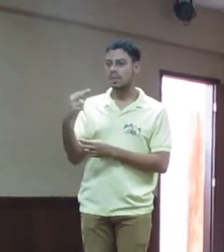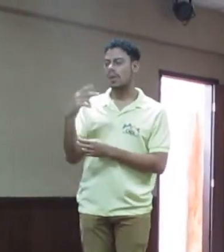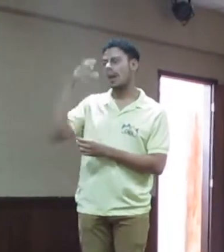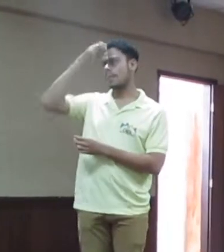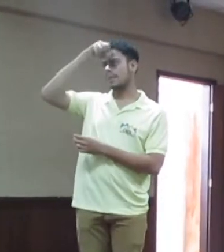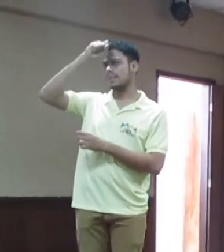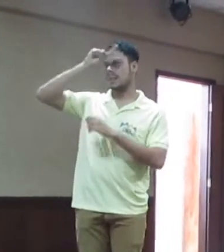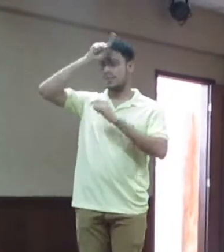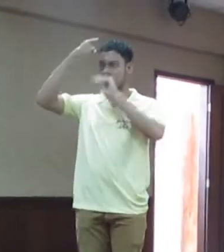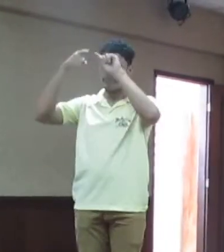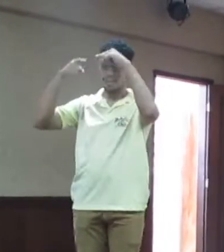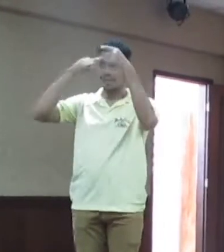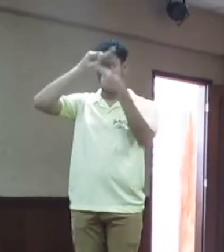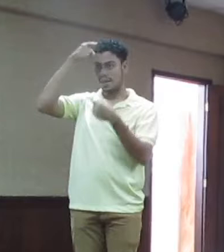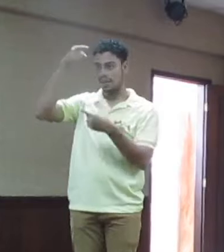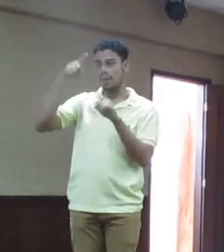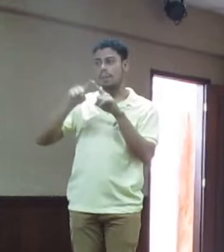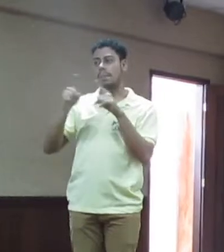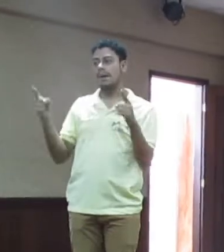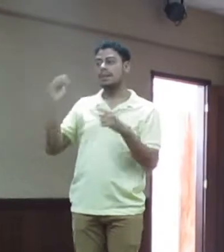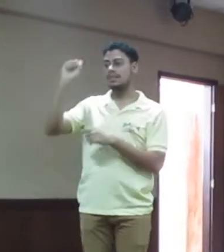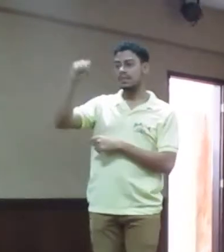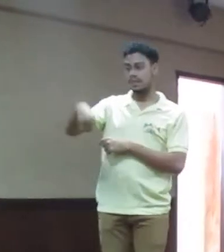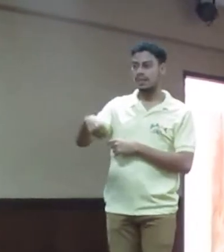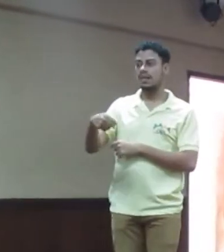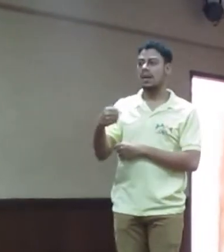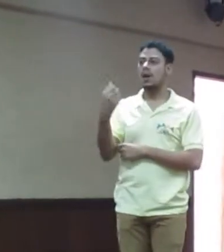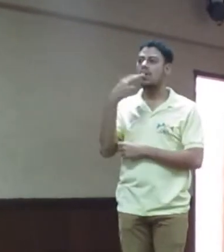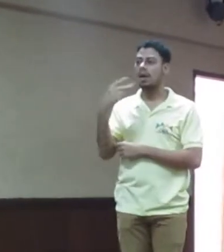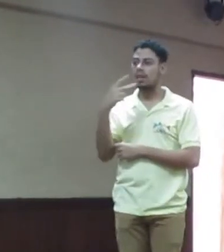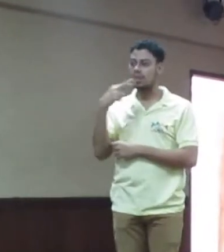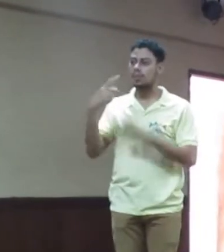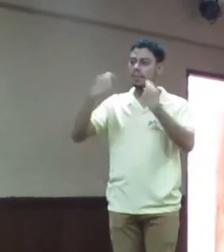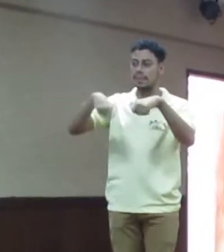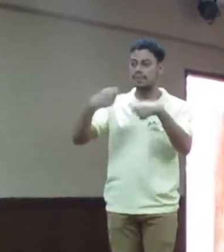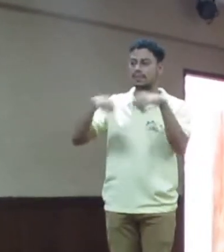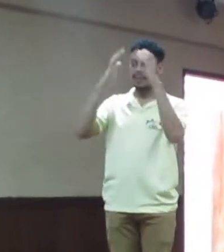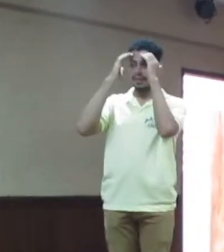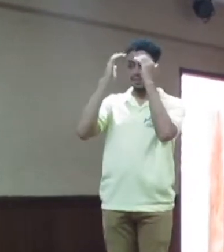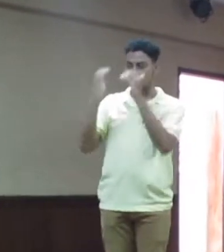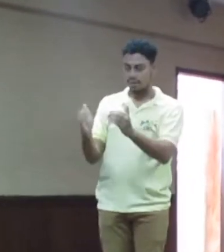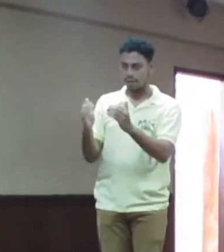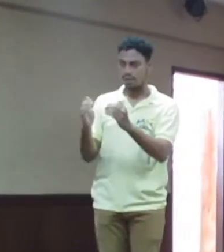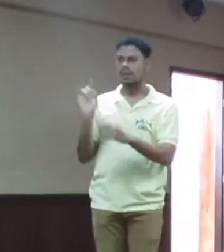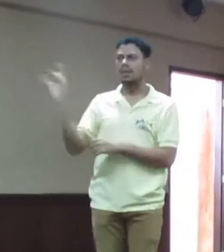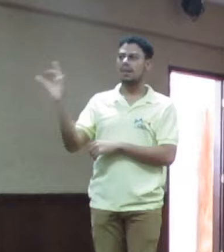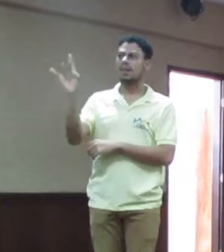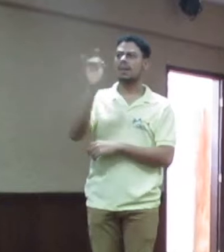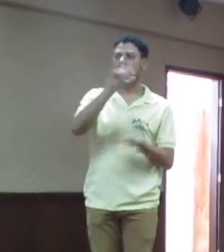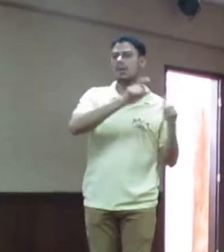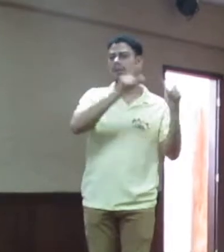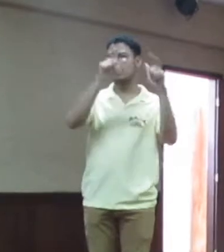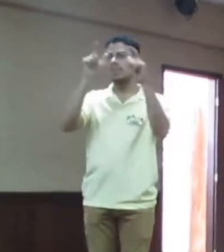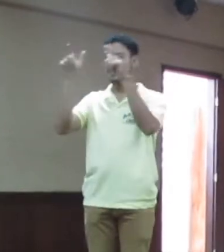inventada, porque eles não conseguiam falar. Mas sim, é uma segunda língua e tem que ser respeitada. Então, cada lugar,